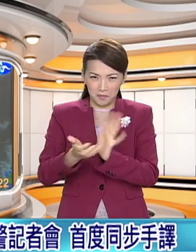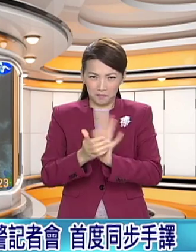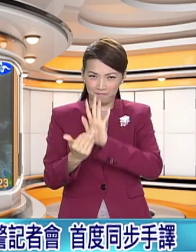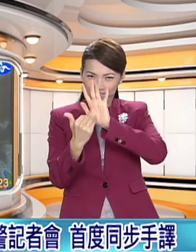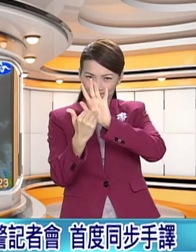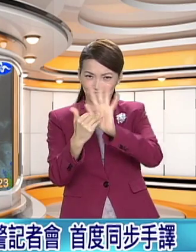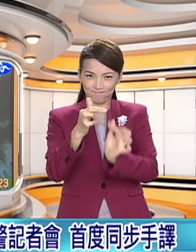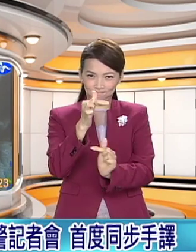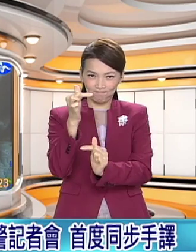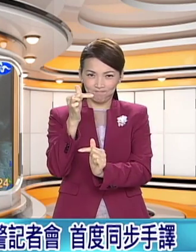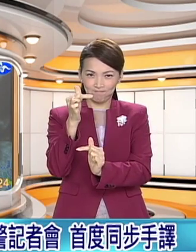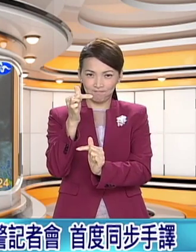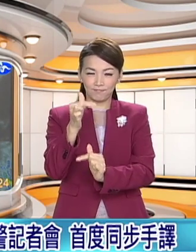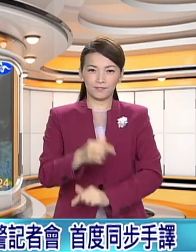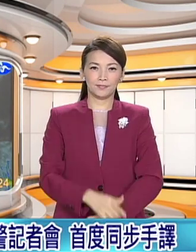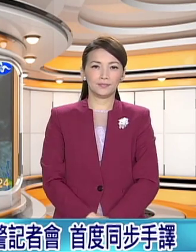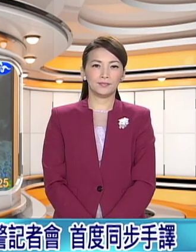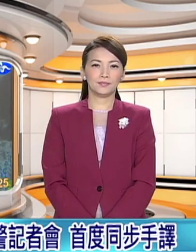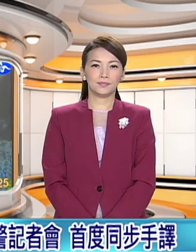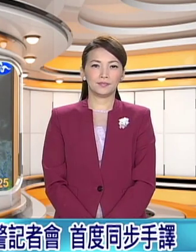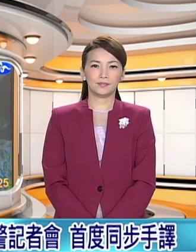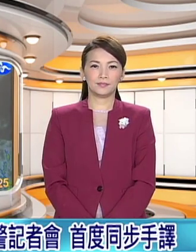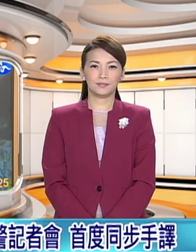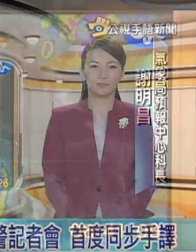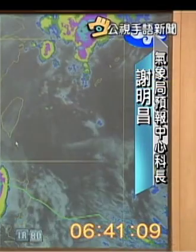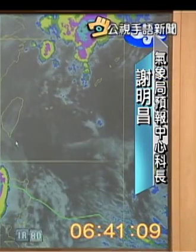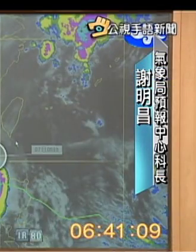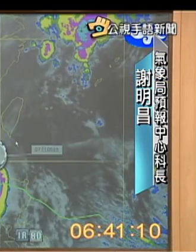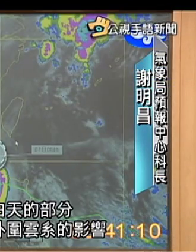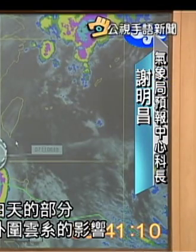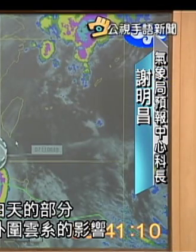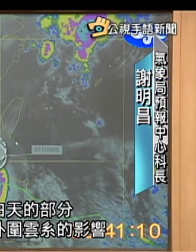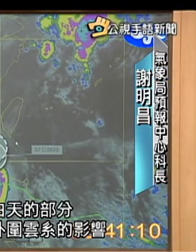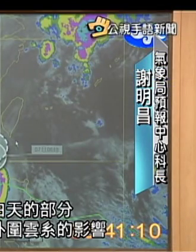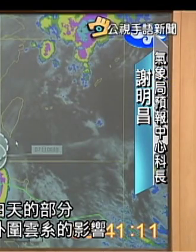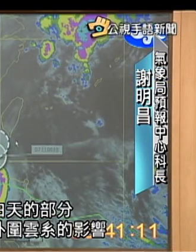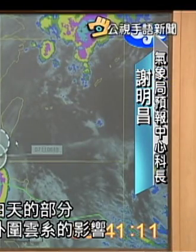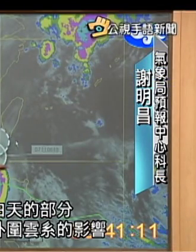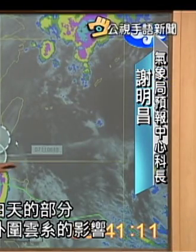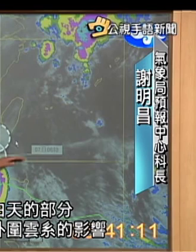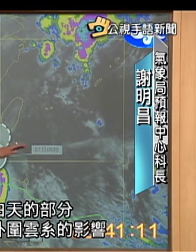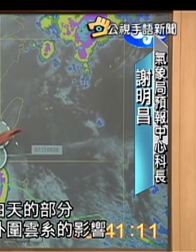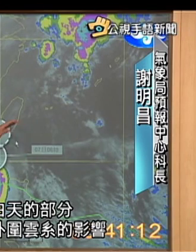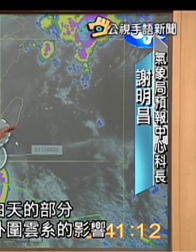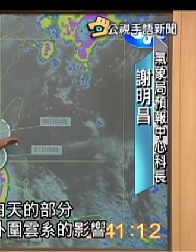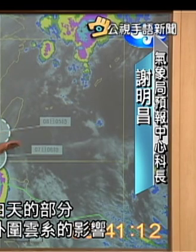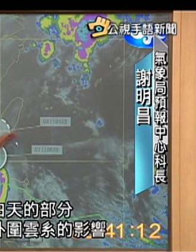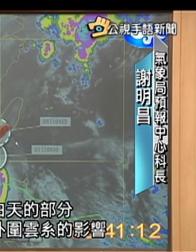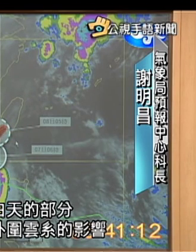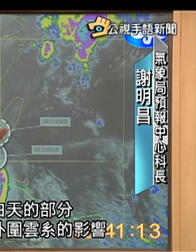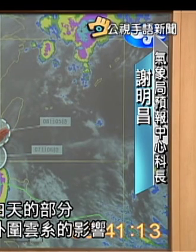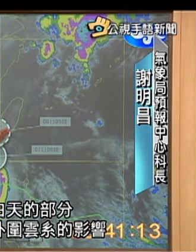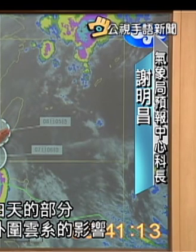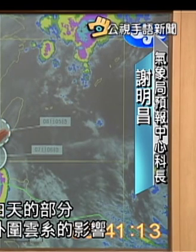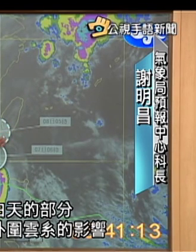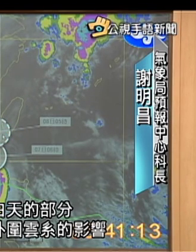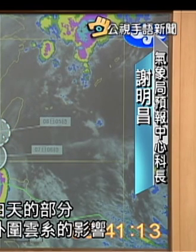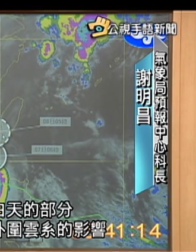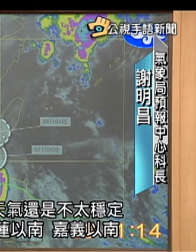台万全准备。 今天的白天的部分主要受到一些外围云系的影响，所以台湾地区的